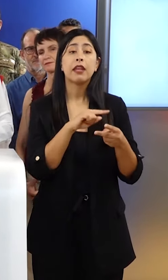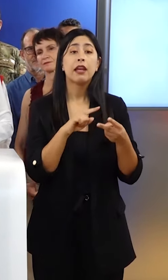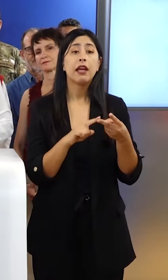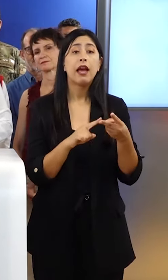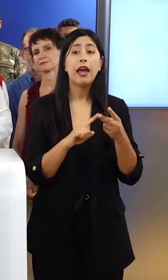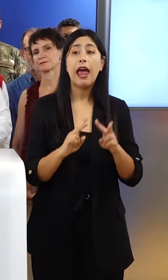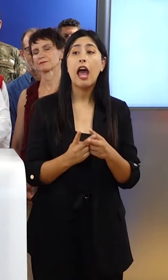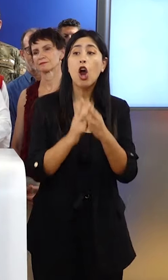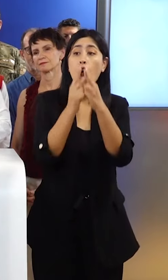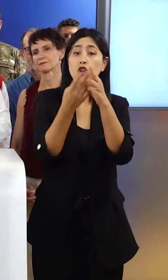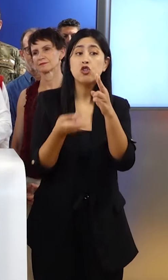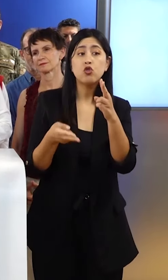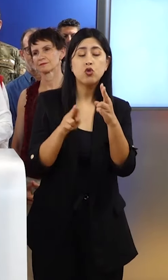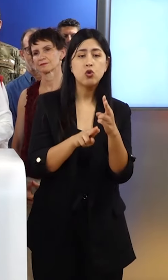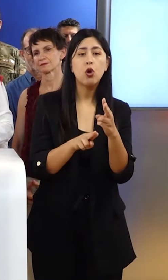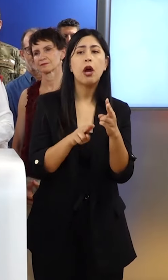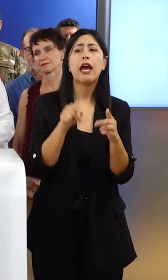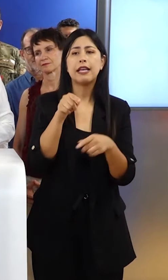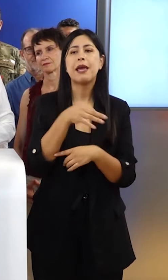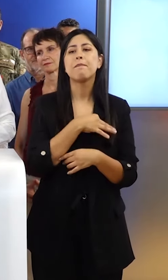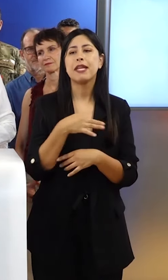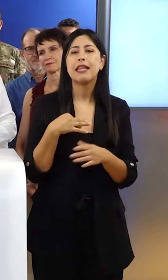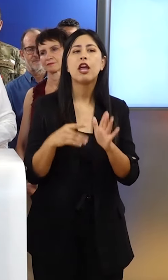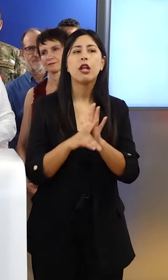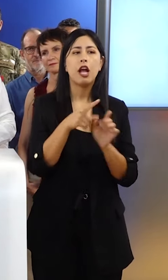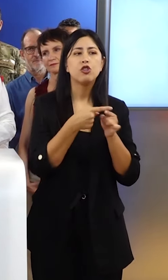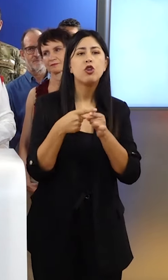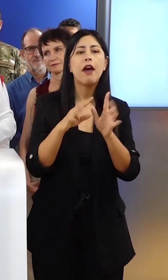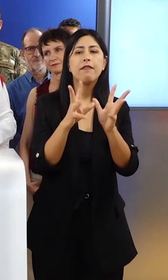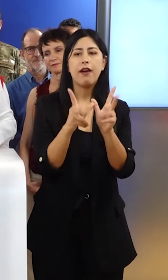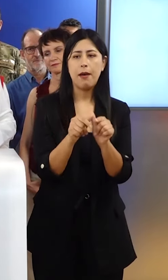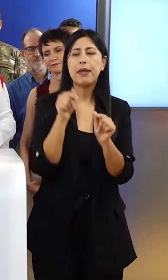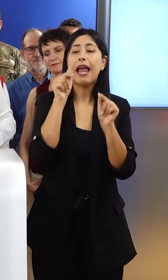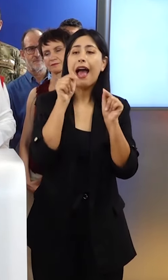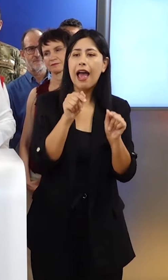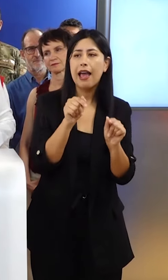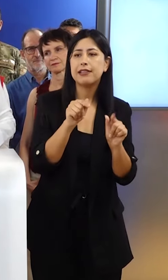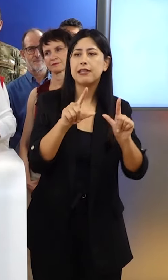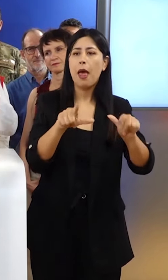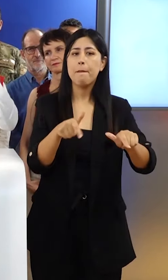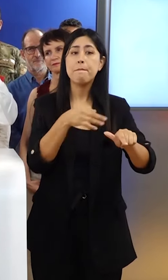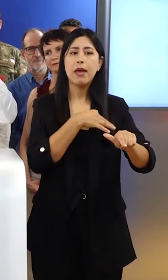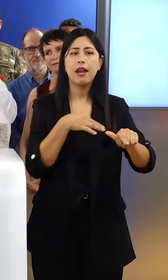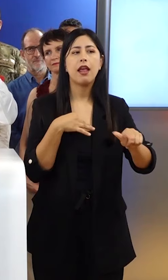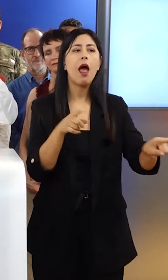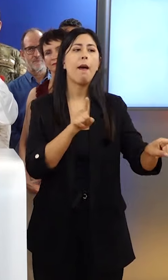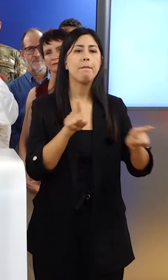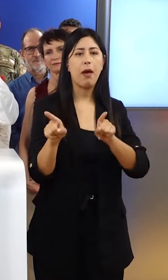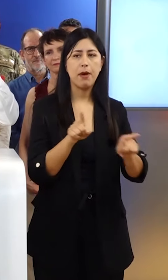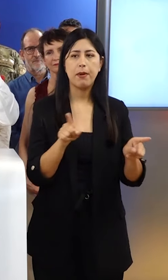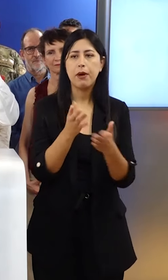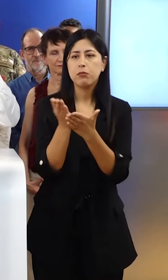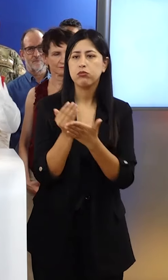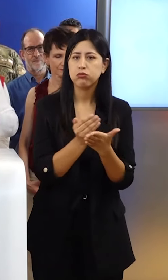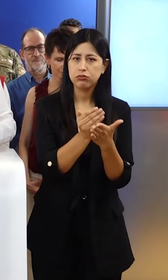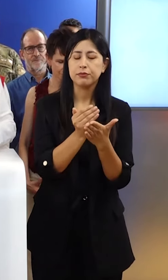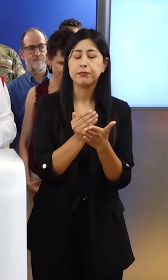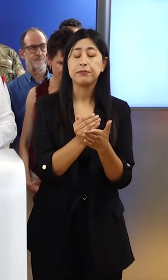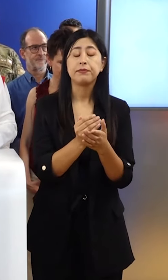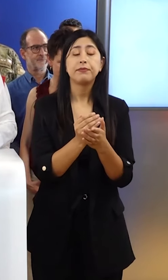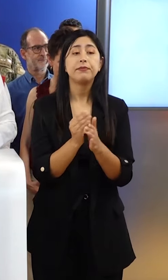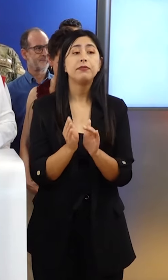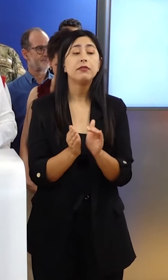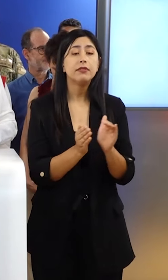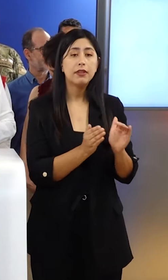de la reconstrucción es el Ministerio de desarrollo social y familia el que eh efectúa Esa coordinación eh Por otro lado